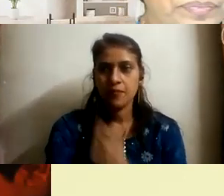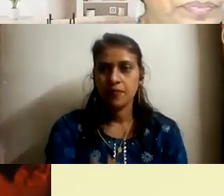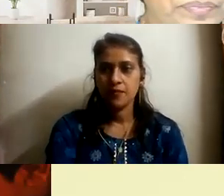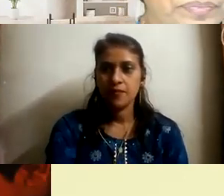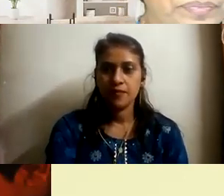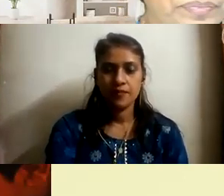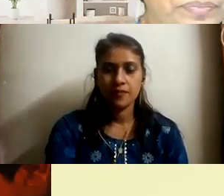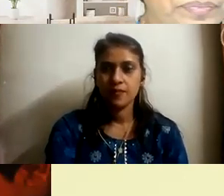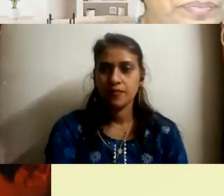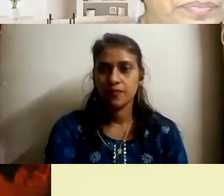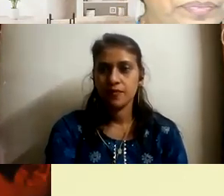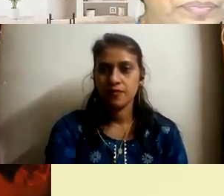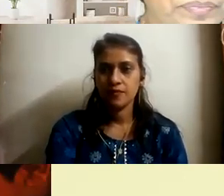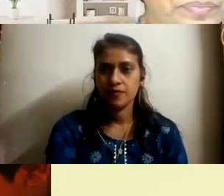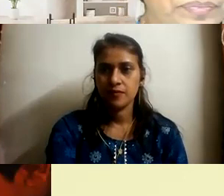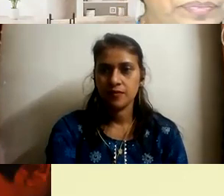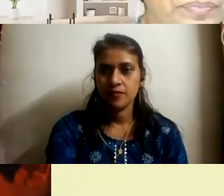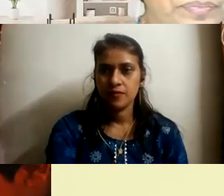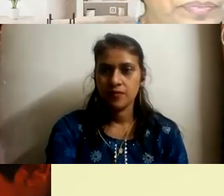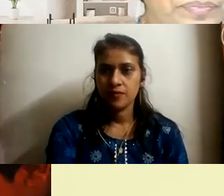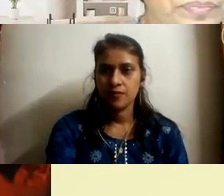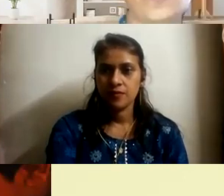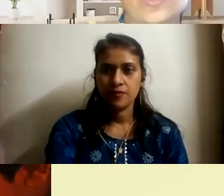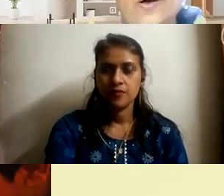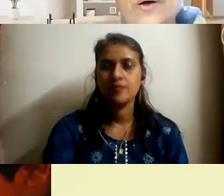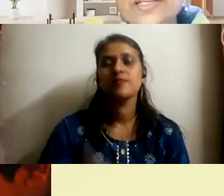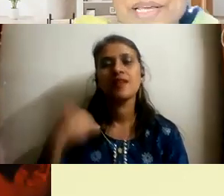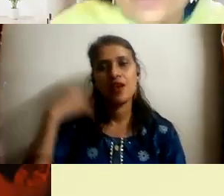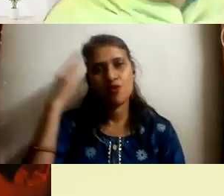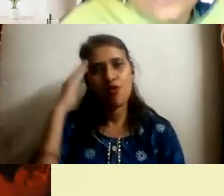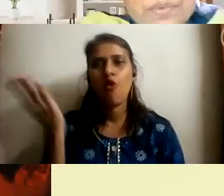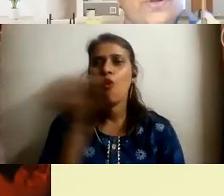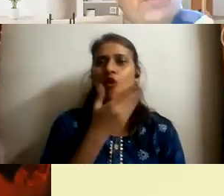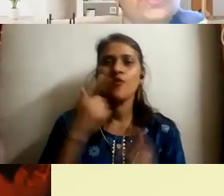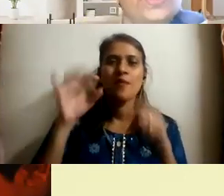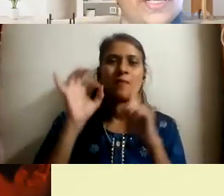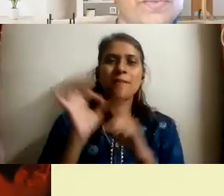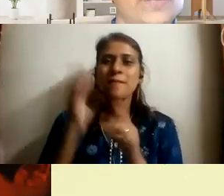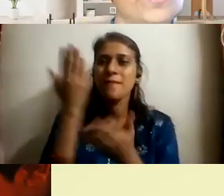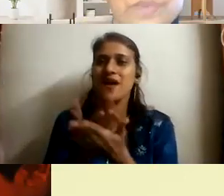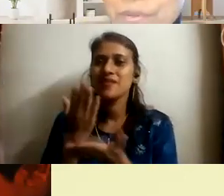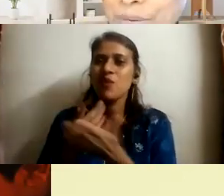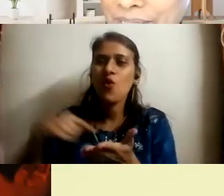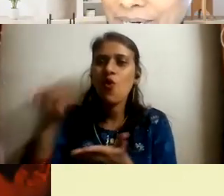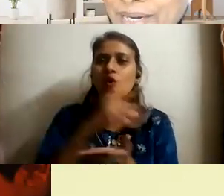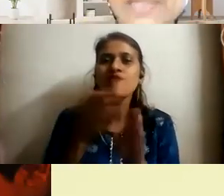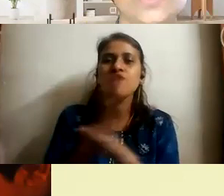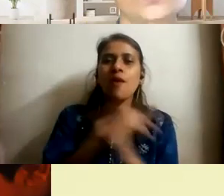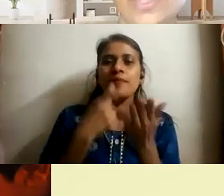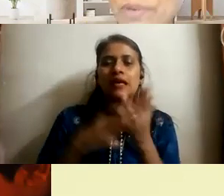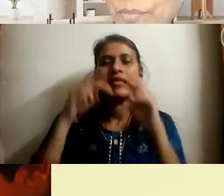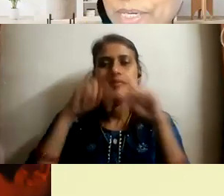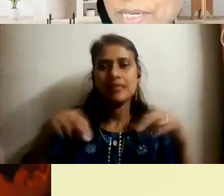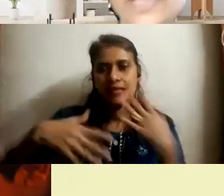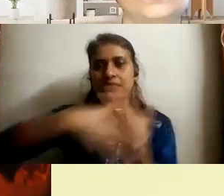हैं और आज का टॉपिक सोशल एंटरप्रेन्योरशिप है और इसके कॉन्सेप्ट और अपॉर्चुनिटी के बारे में हम लोग बात कर रहे हैं आज.